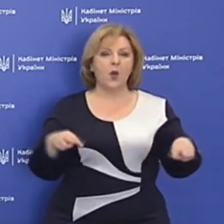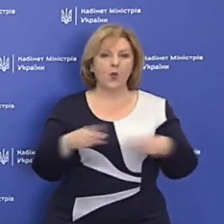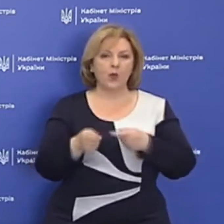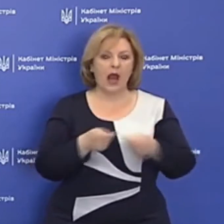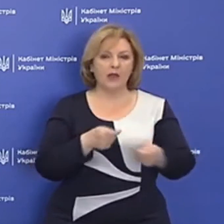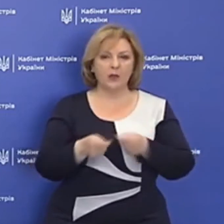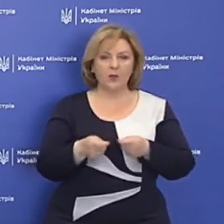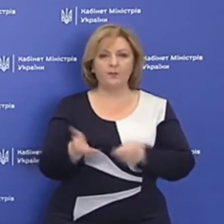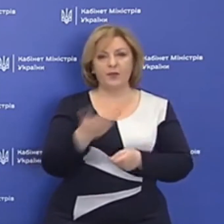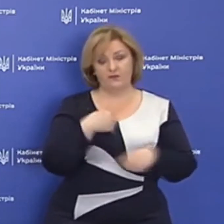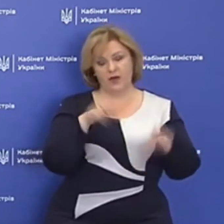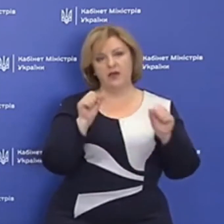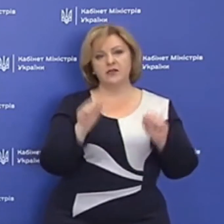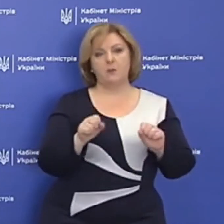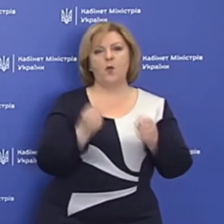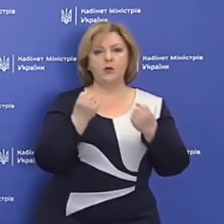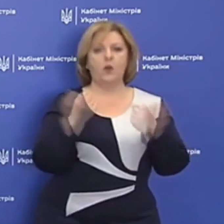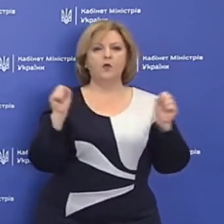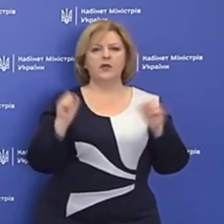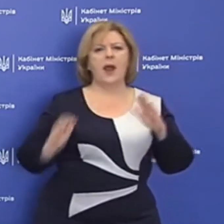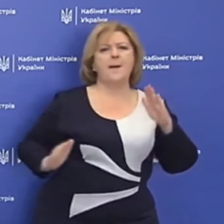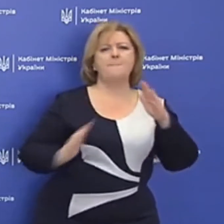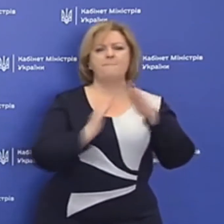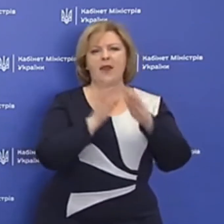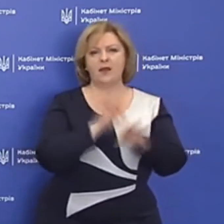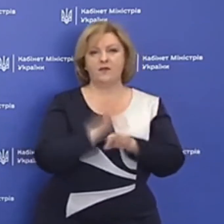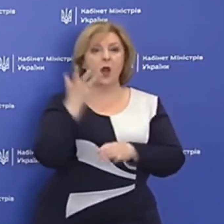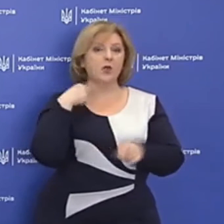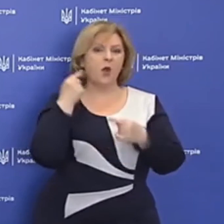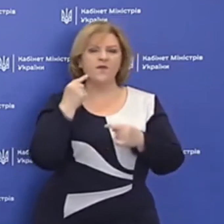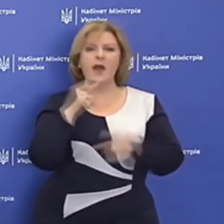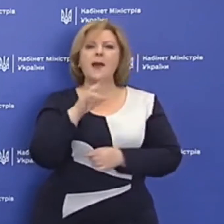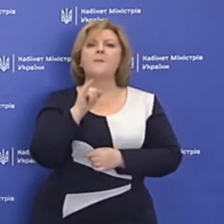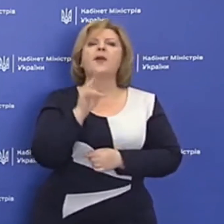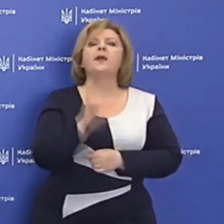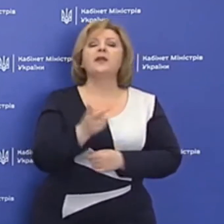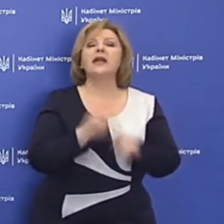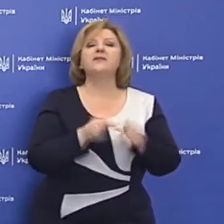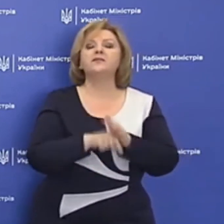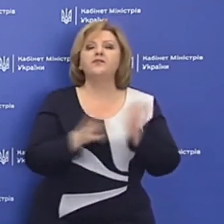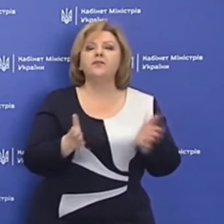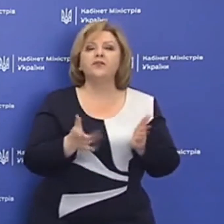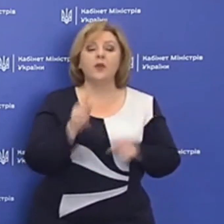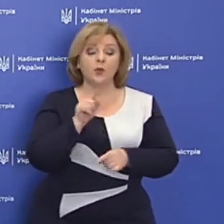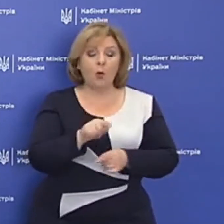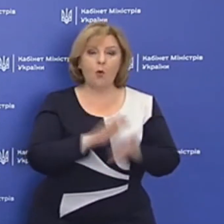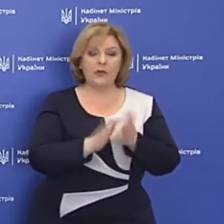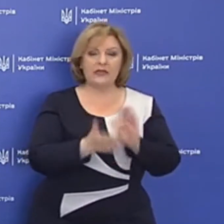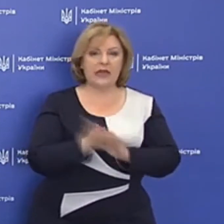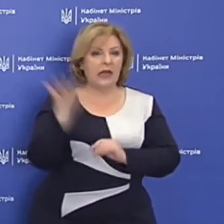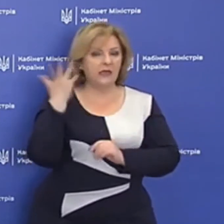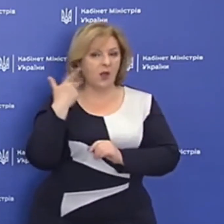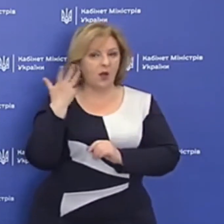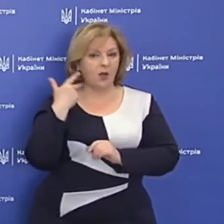ми зможемо уникнути піку. Коли ми кажемо про пік, тут дуже важливо, це той стан,